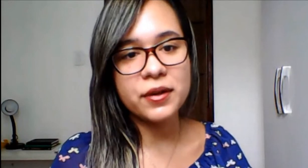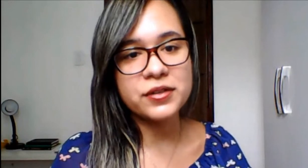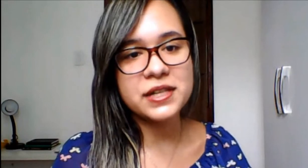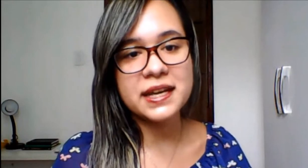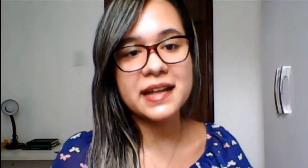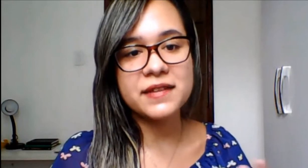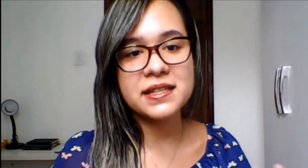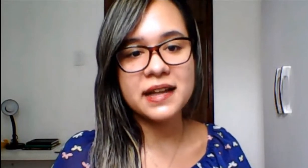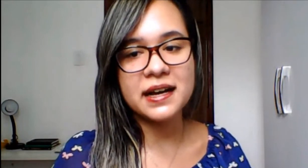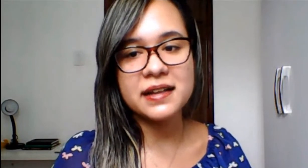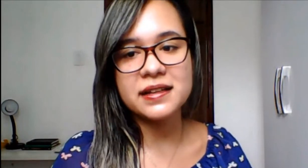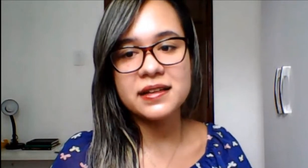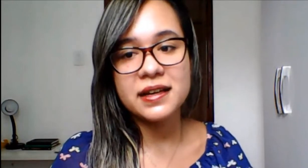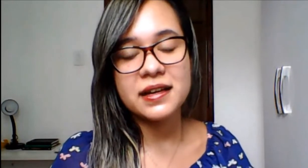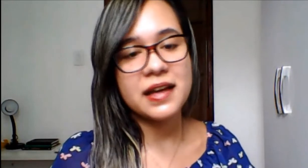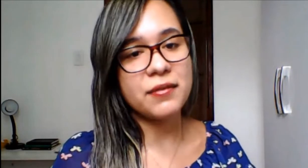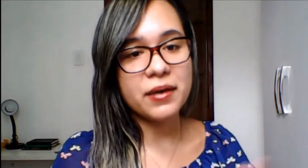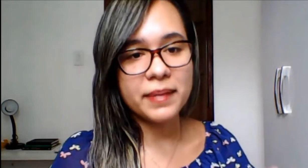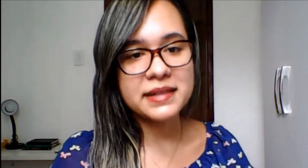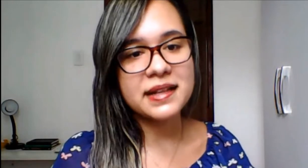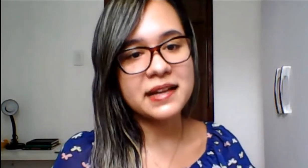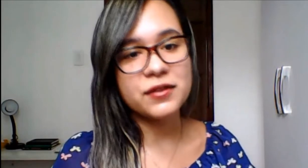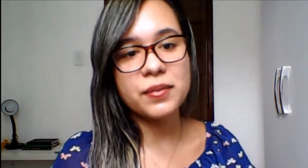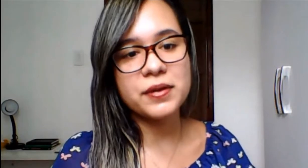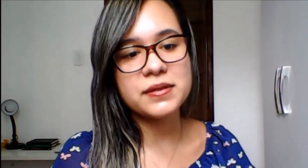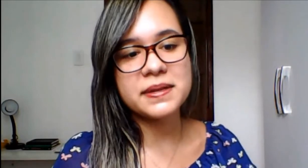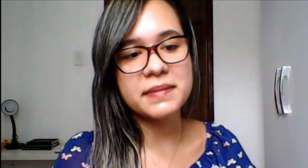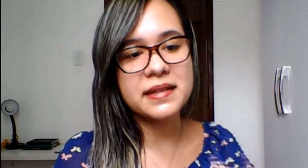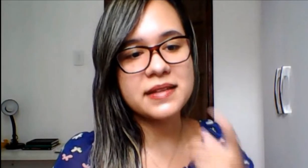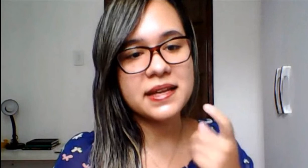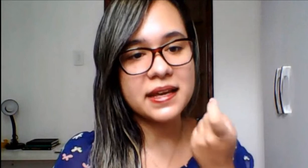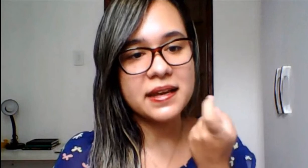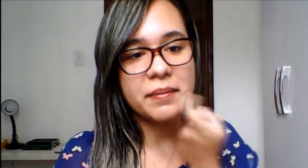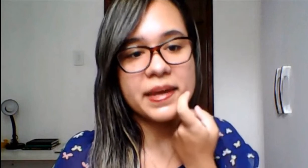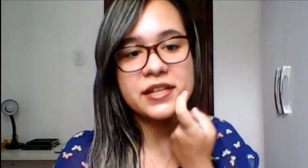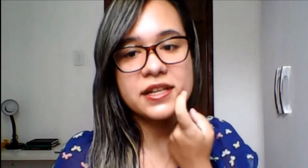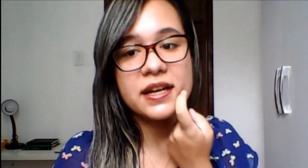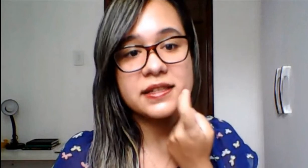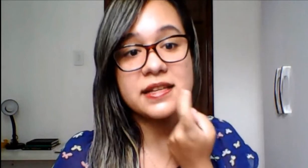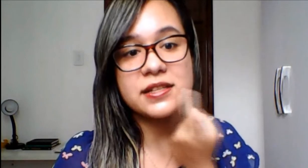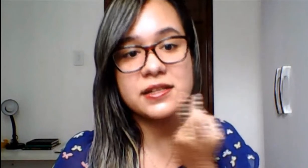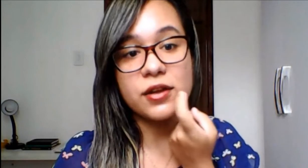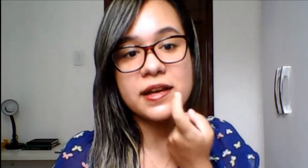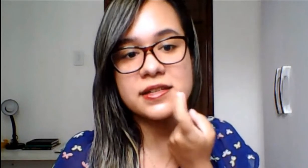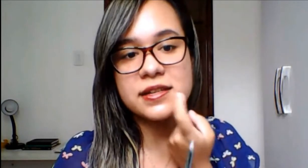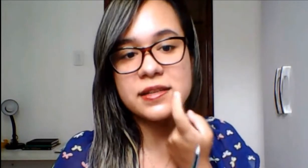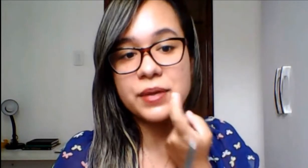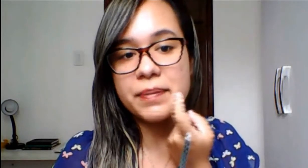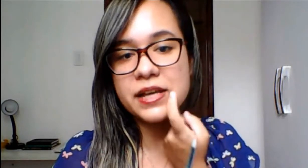biologia, que é a diversidade. É uma complexidade. Eu não posso simplesmente dizer que peixe, só existe esse tipo de peixe